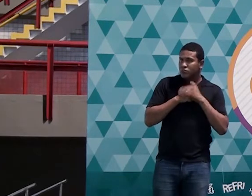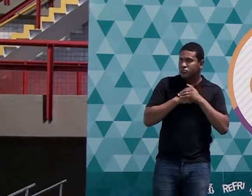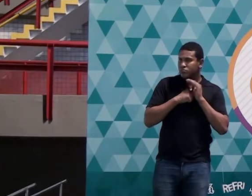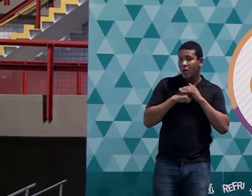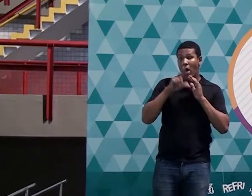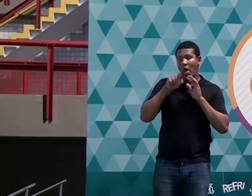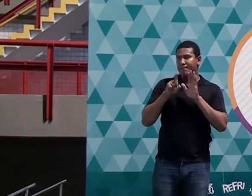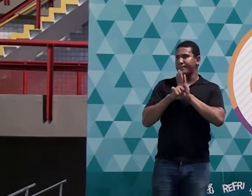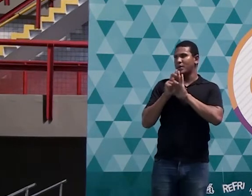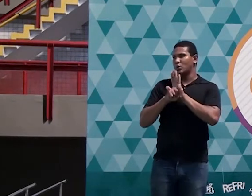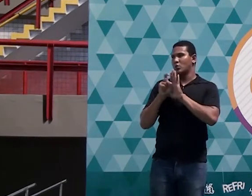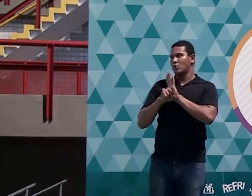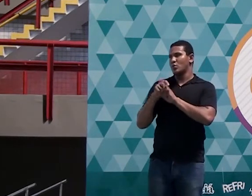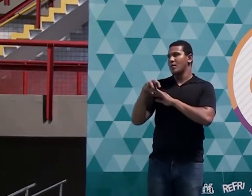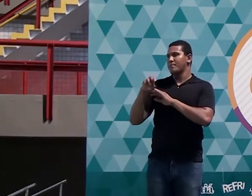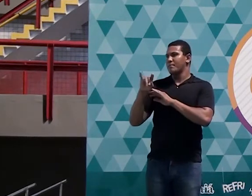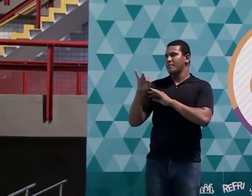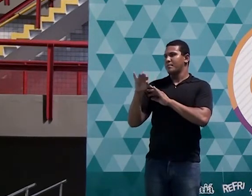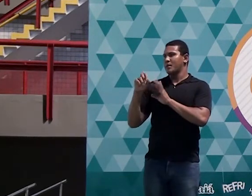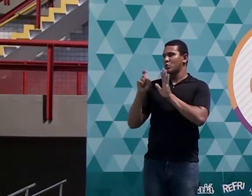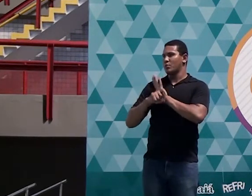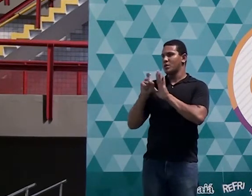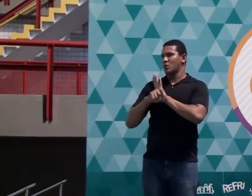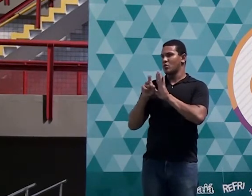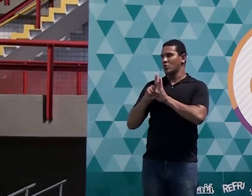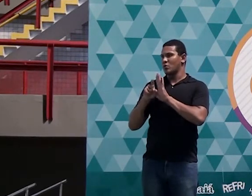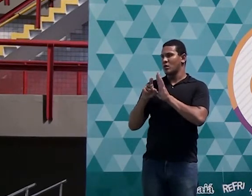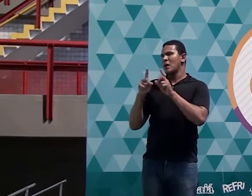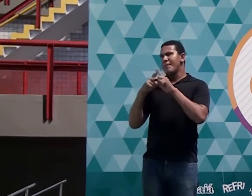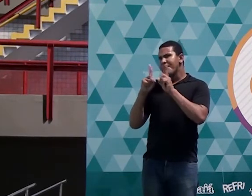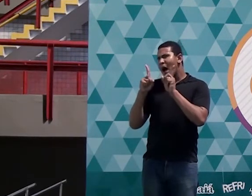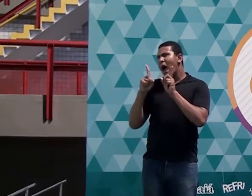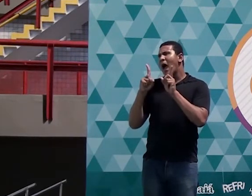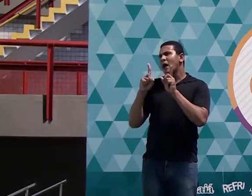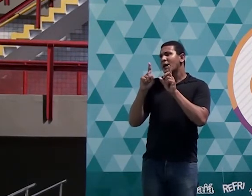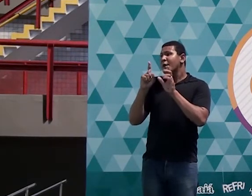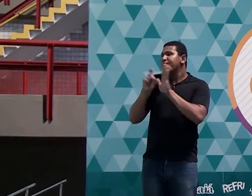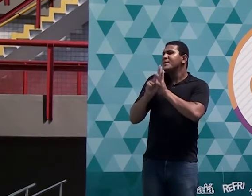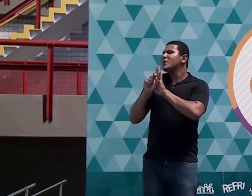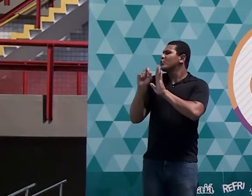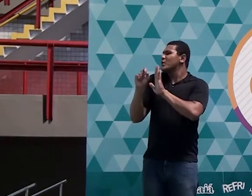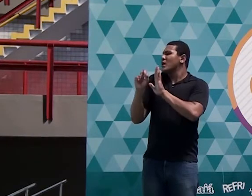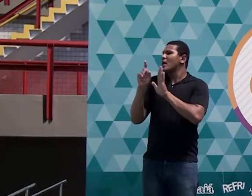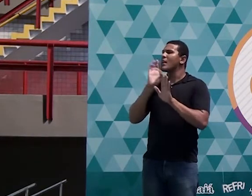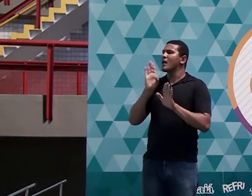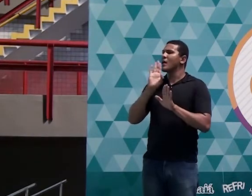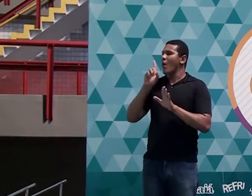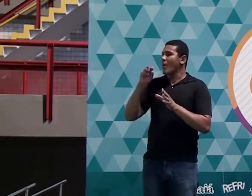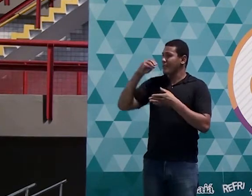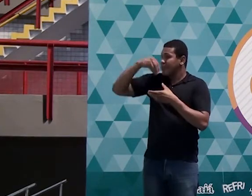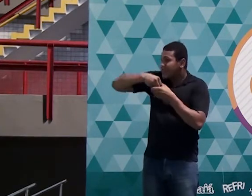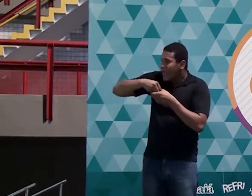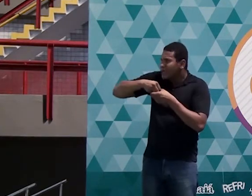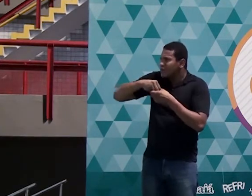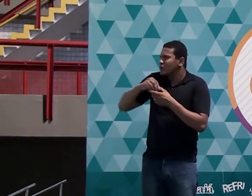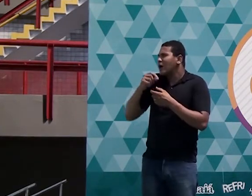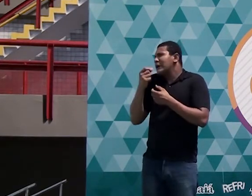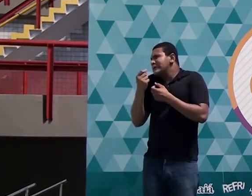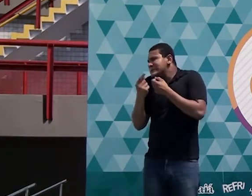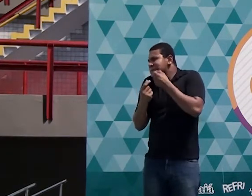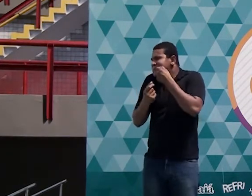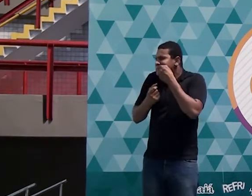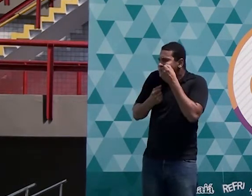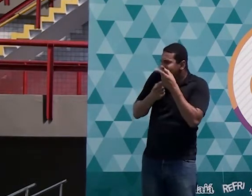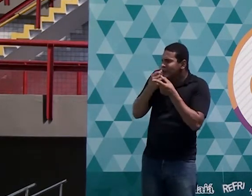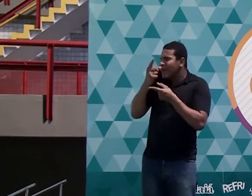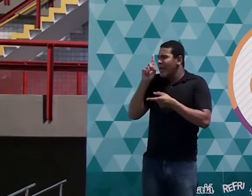mito. Qual o legal do mito? É porque ele tem alguma coisa que pode ser verdade. E como ele pode ser verdade,